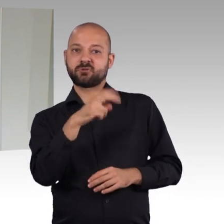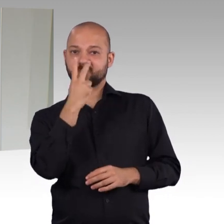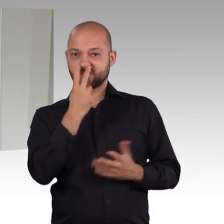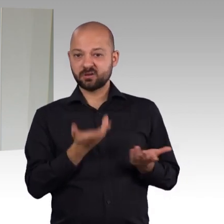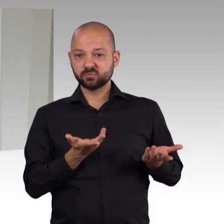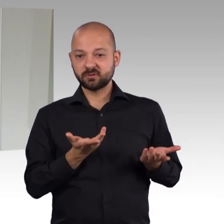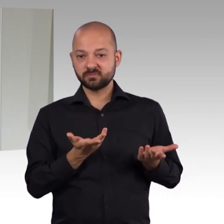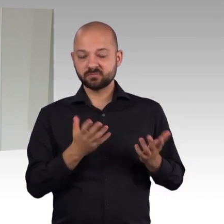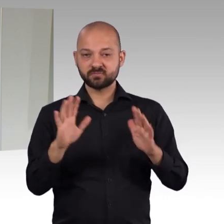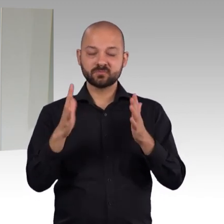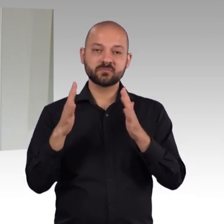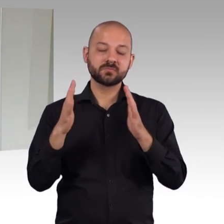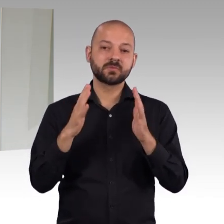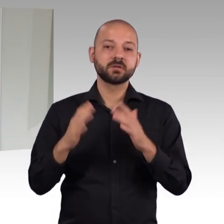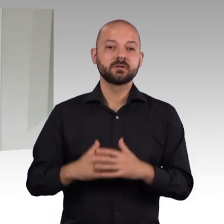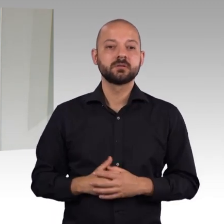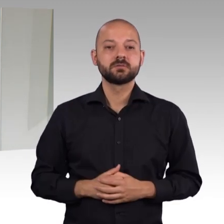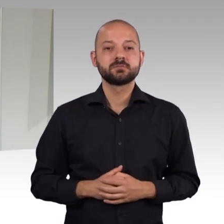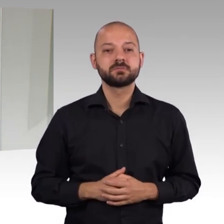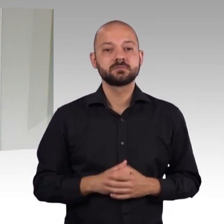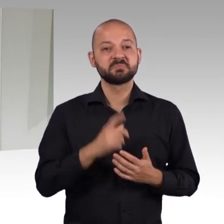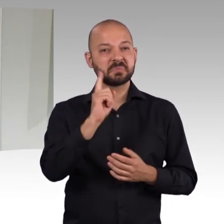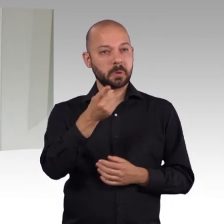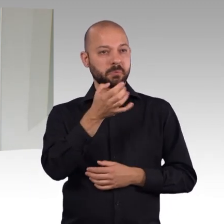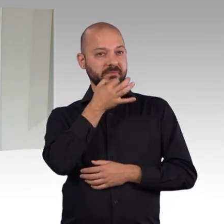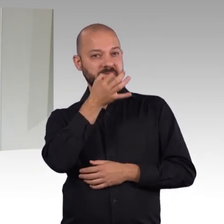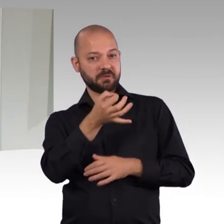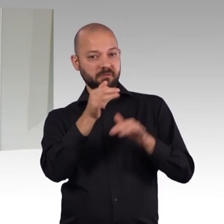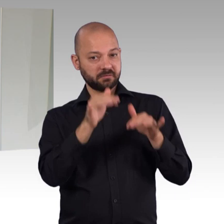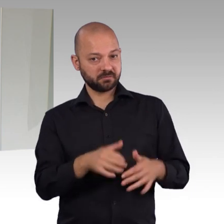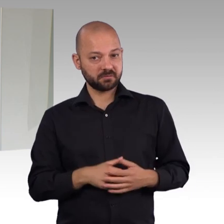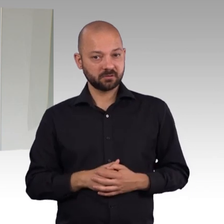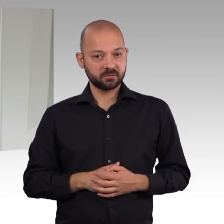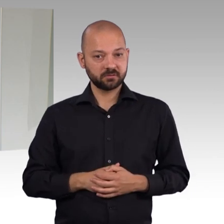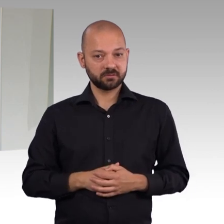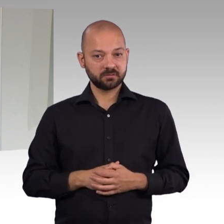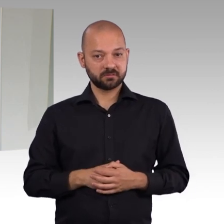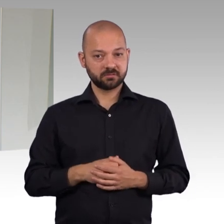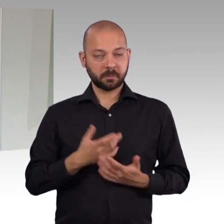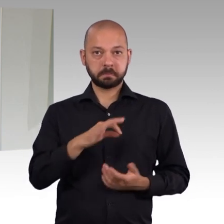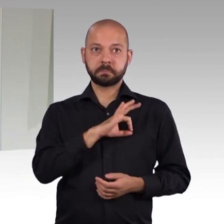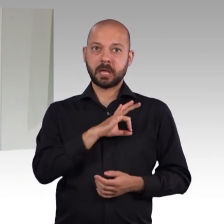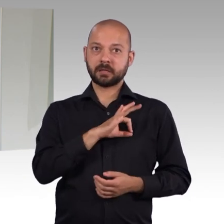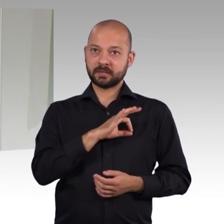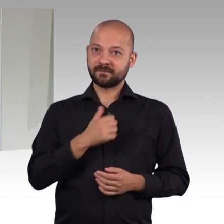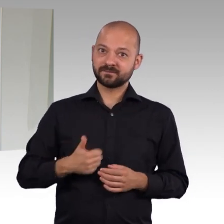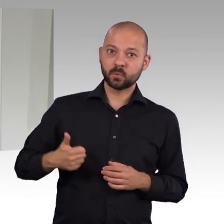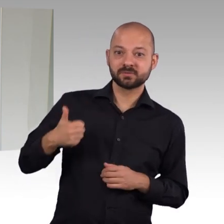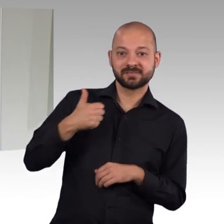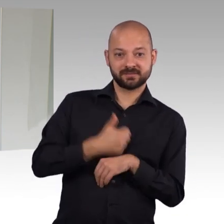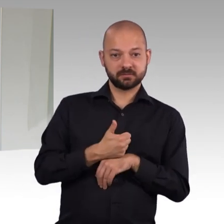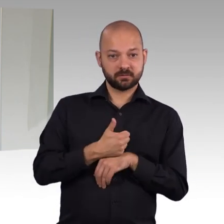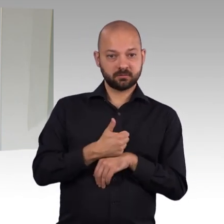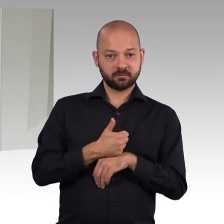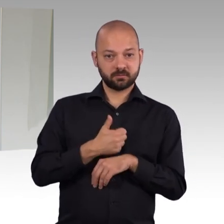und Regierungschefin sein kann? Wenn man Ministerpräsidentin war und Innenministerin eines Landes, dann hat man auch